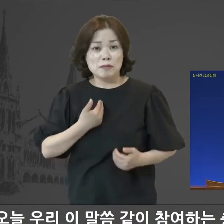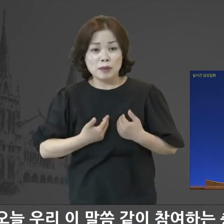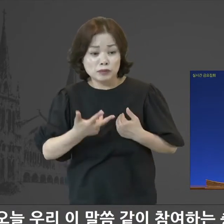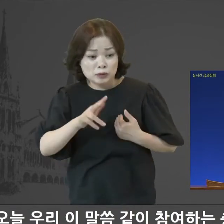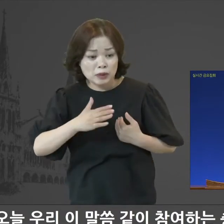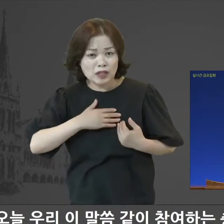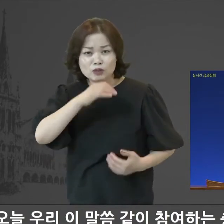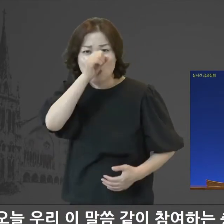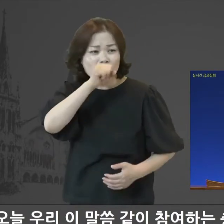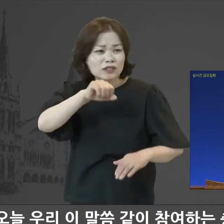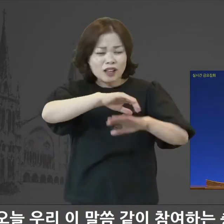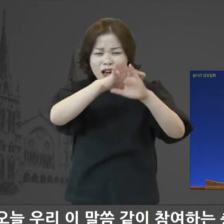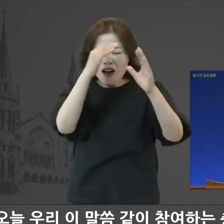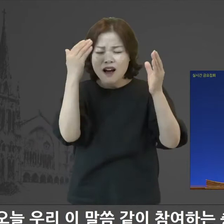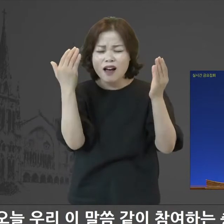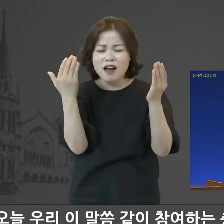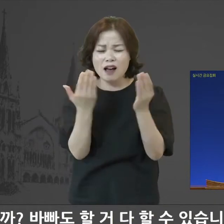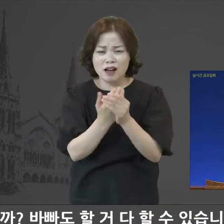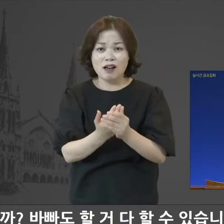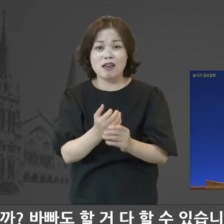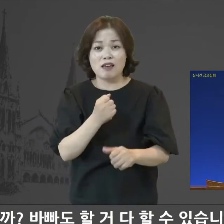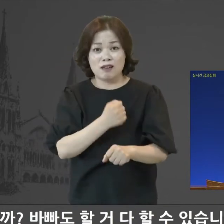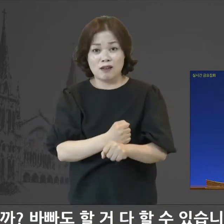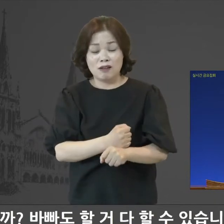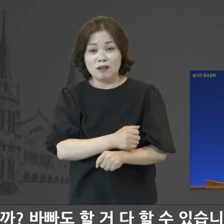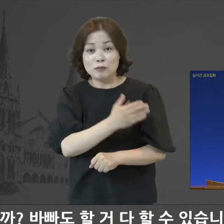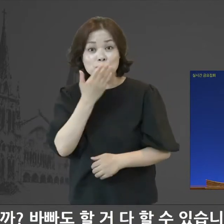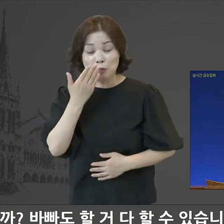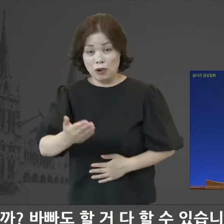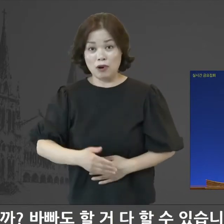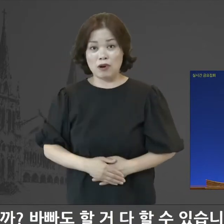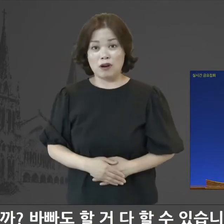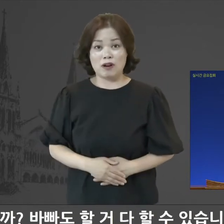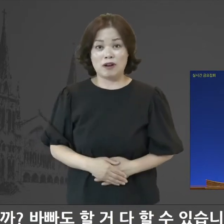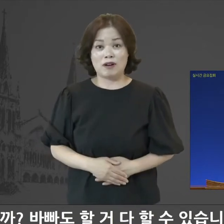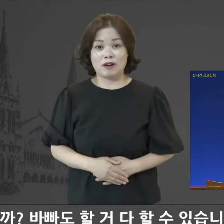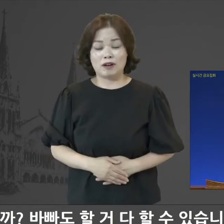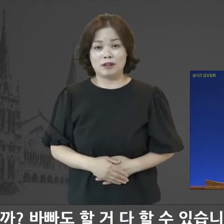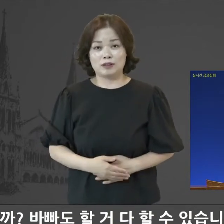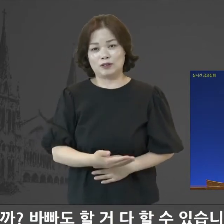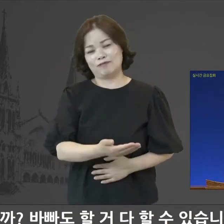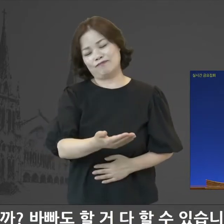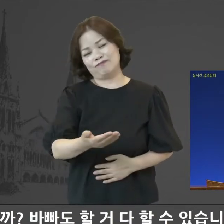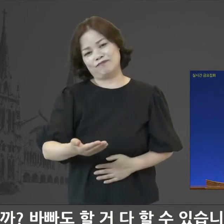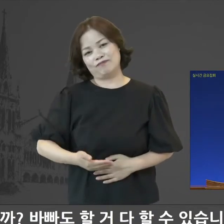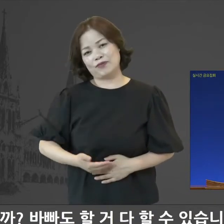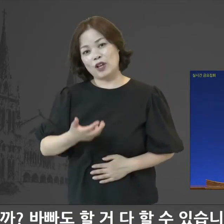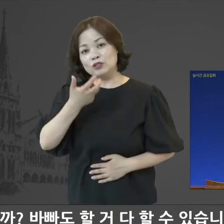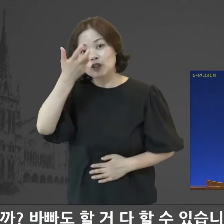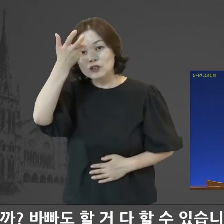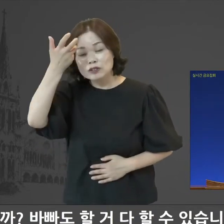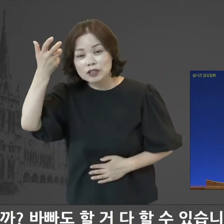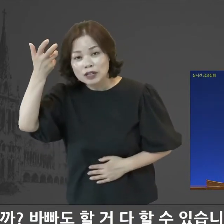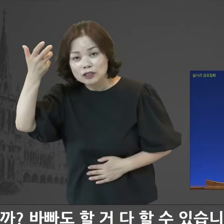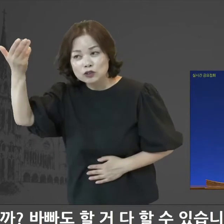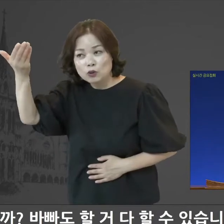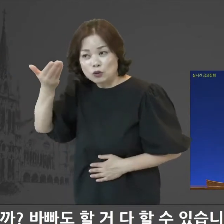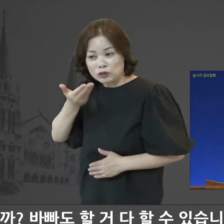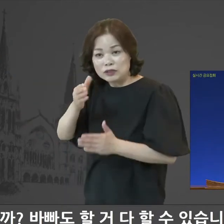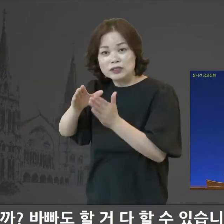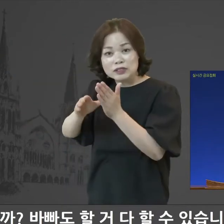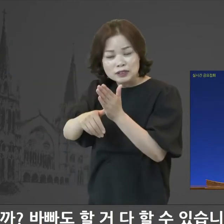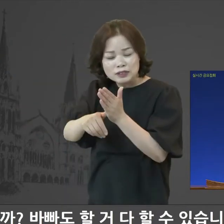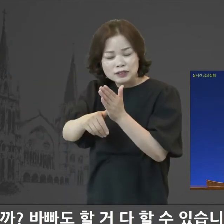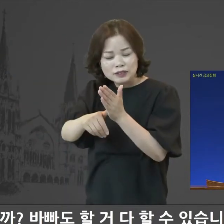바빠도요, 자기 좋아하는 건 다 합니다. 할 수 있어요. 여러분, 성령께서 흔드실 때